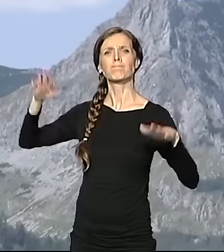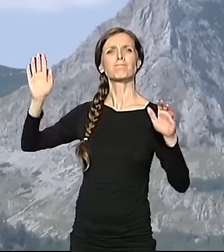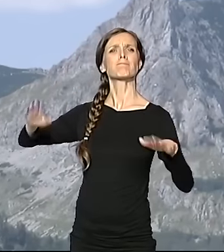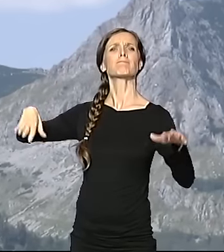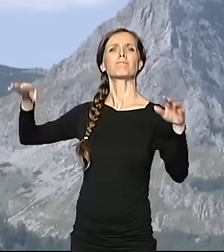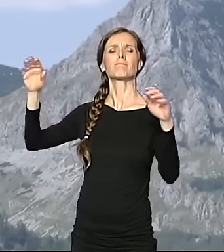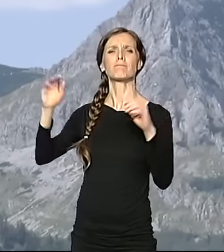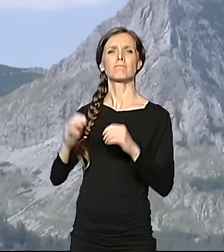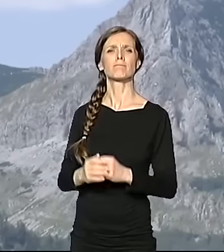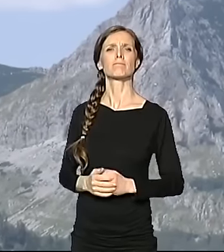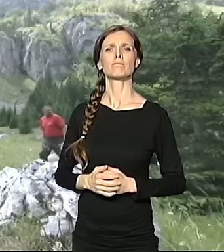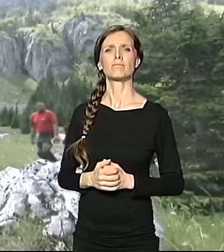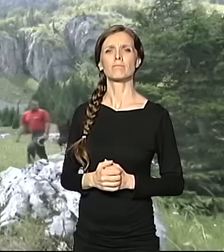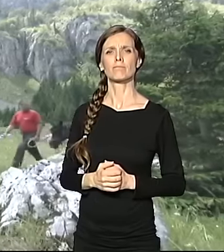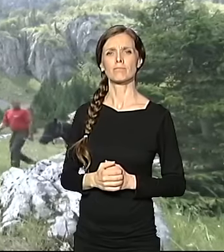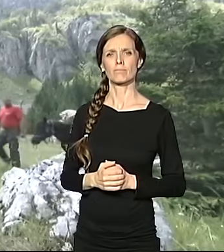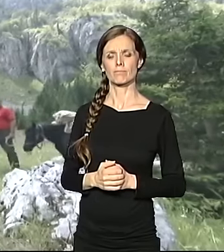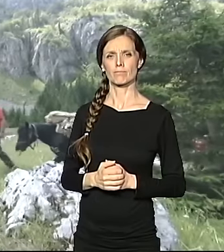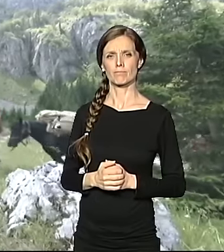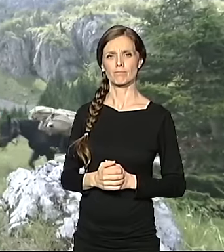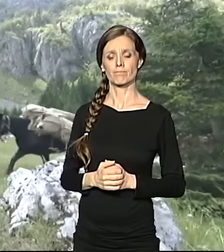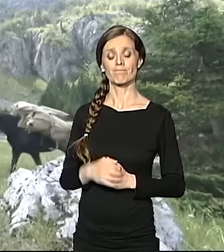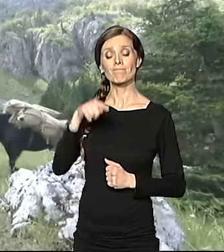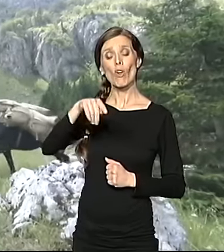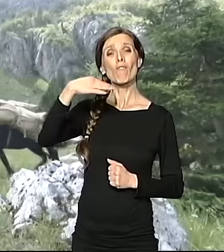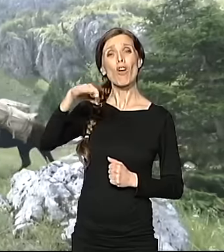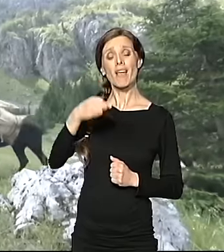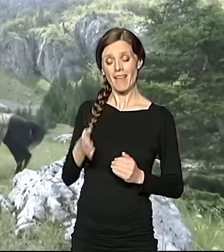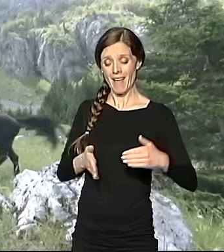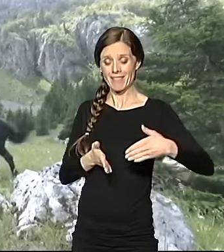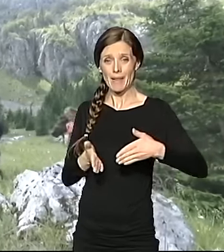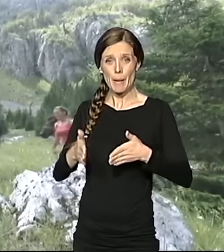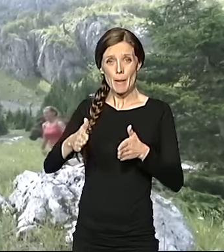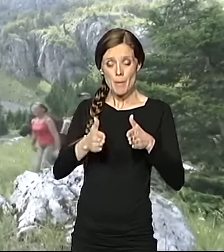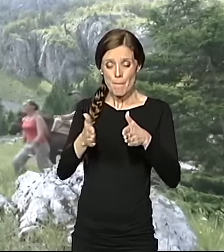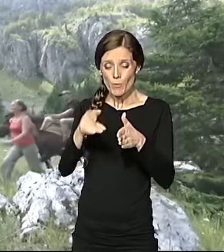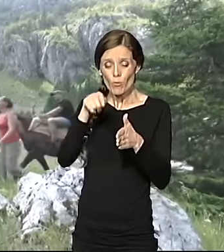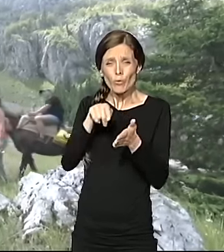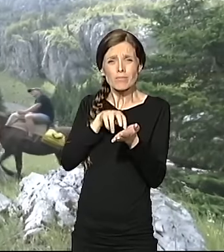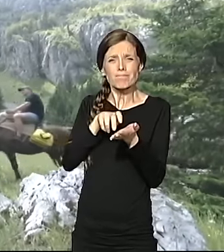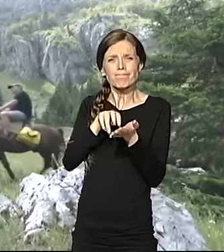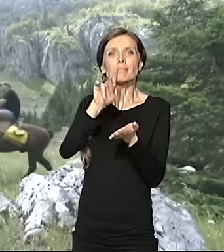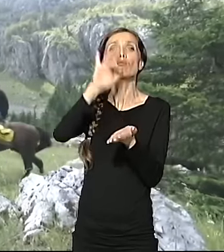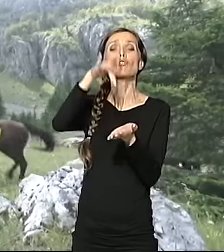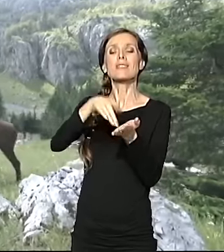sinoć pjevao. Ovo je jedini put kojim se može stići do katuna Blagoja Komara.